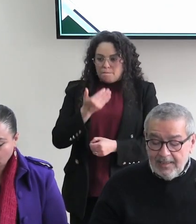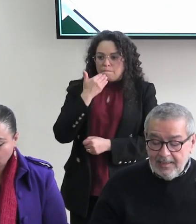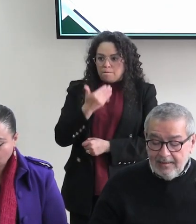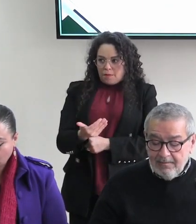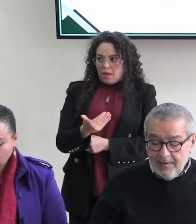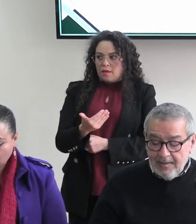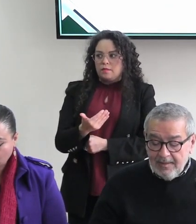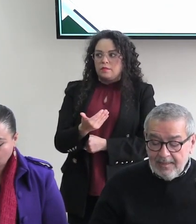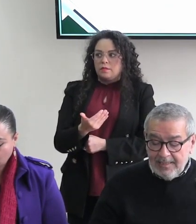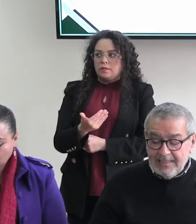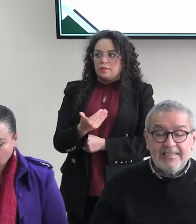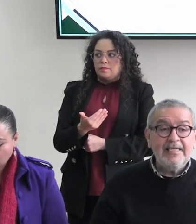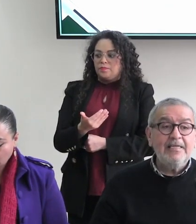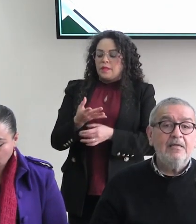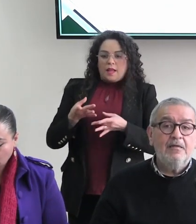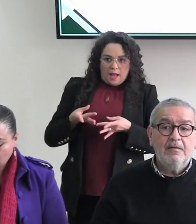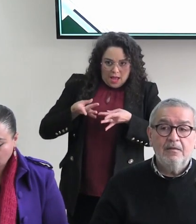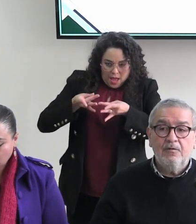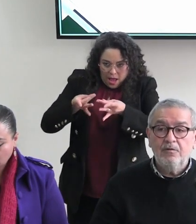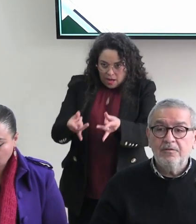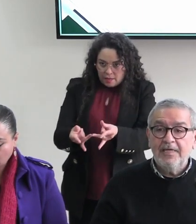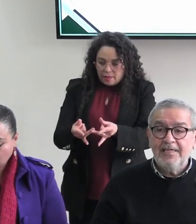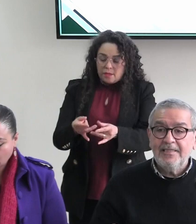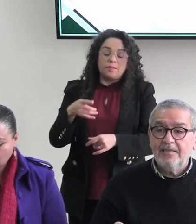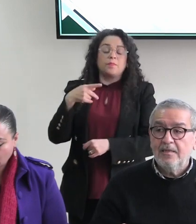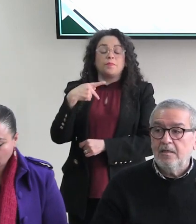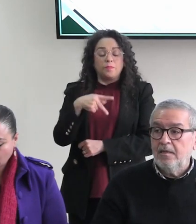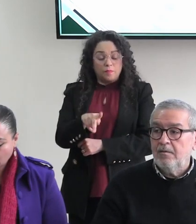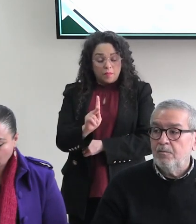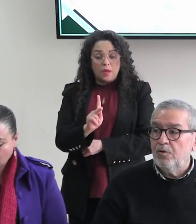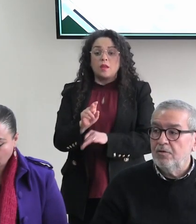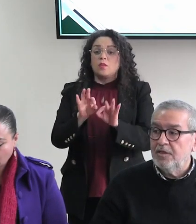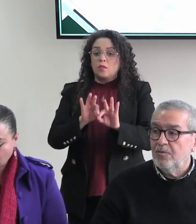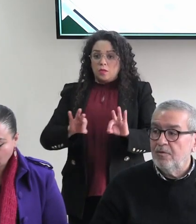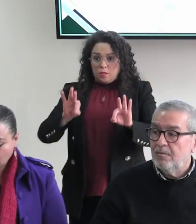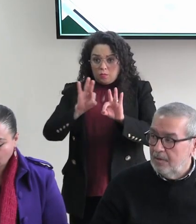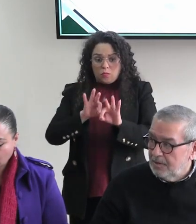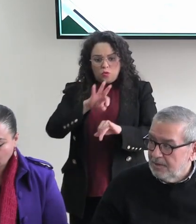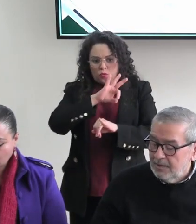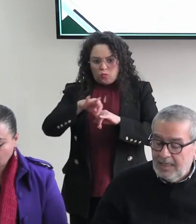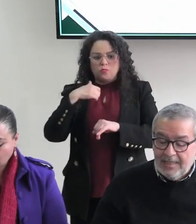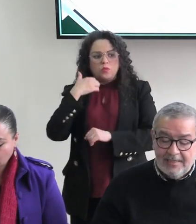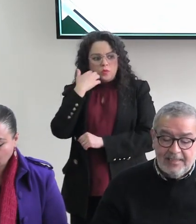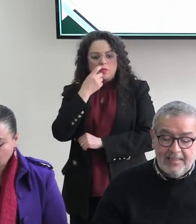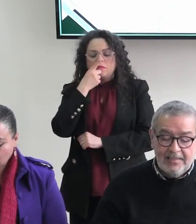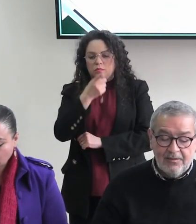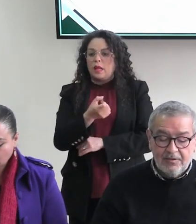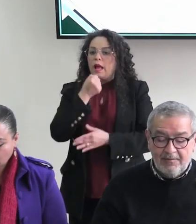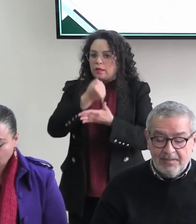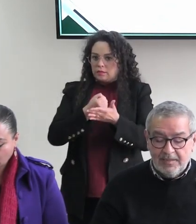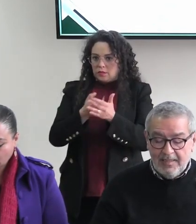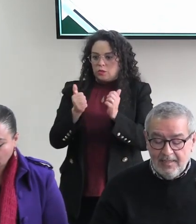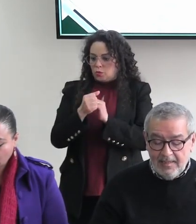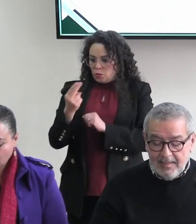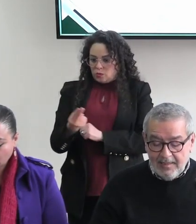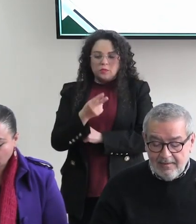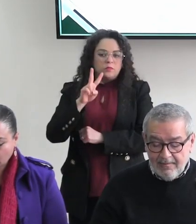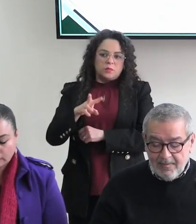pero insistir con ustedes, por último, y agradecerles otra